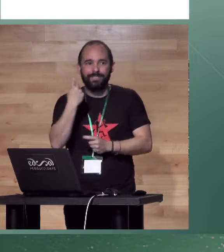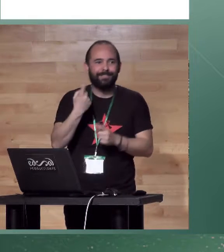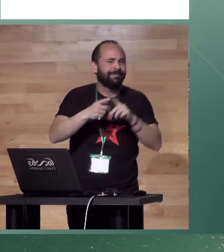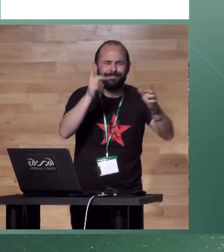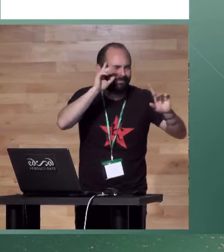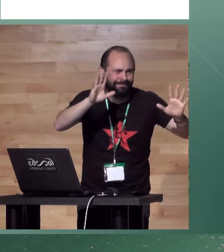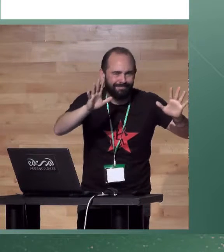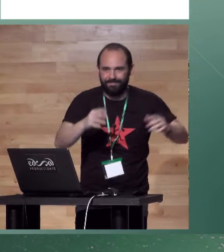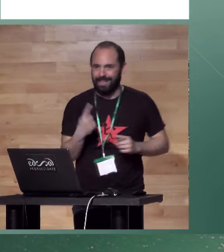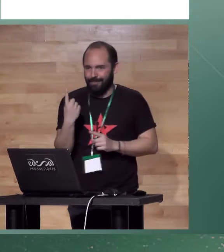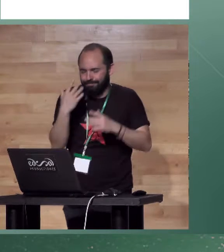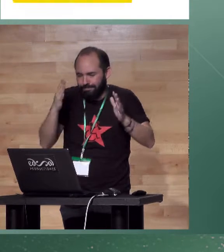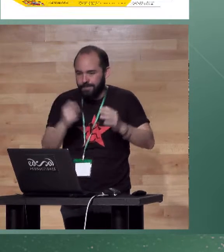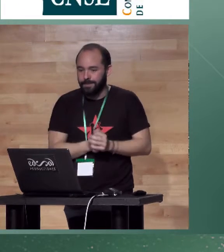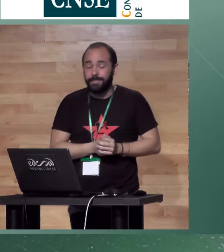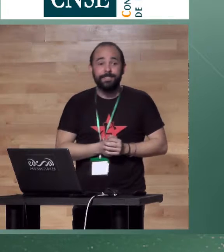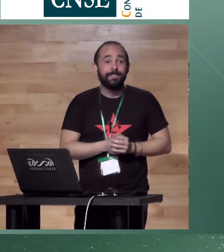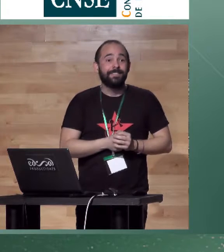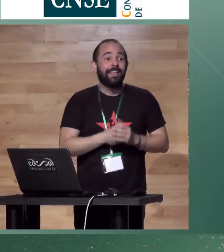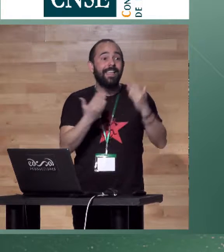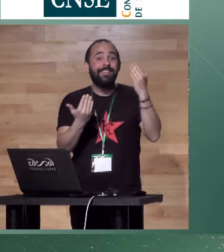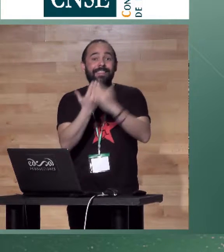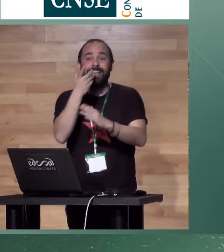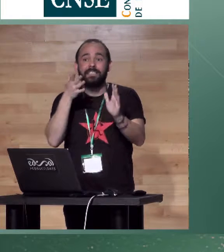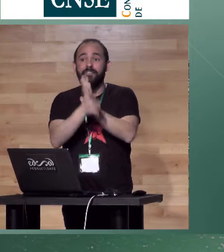ocurrir? ¿Puede llover? ¿Tengo que llevar paraguas? En fin.